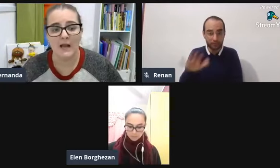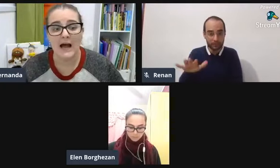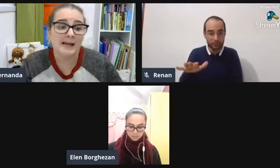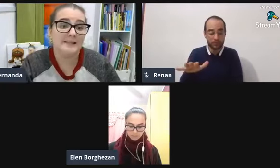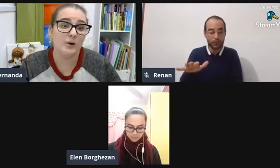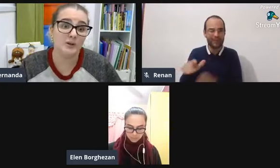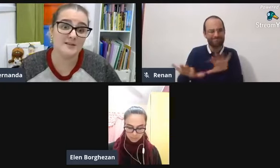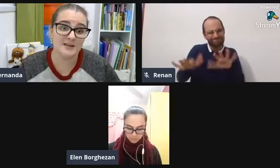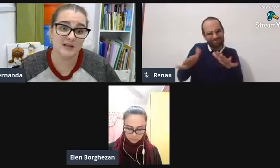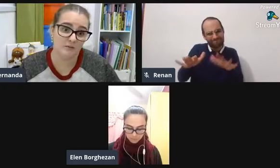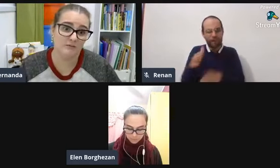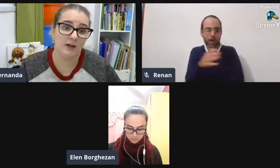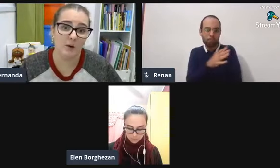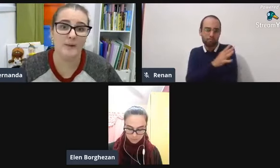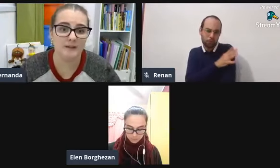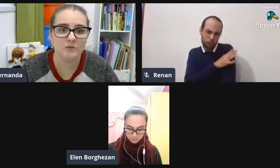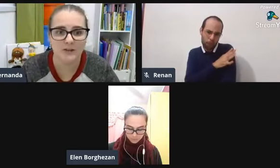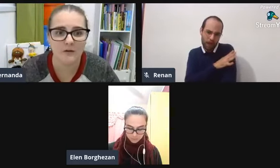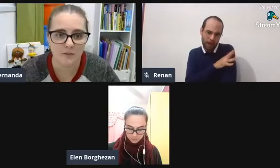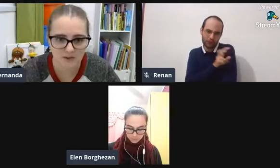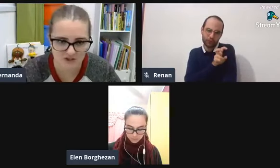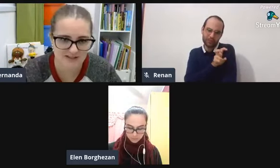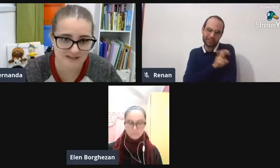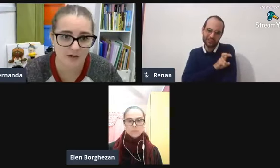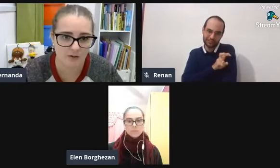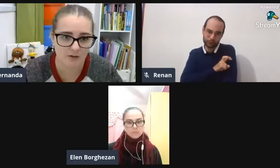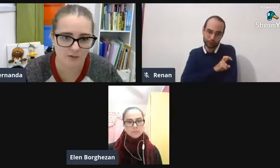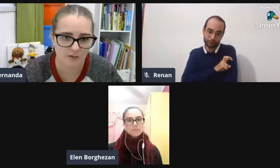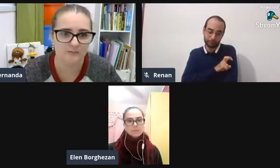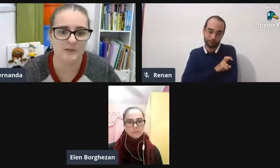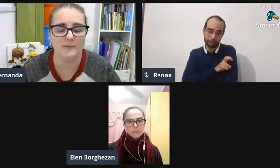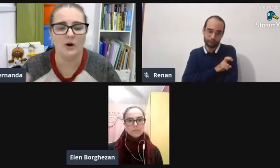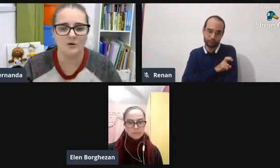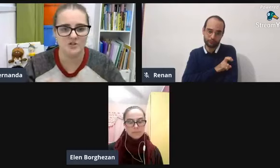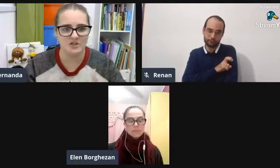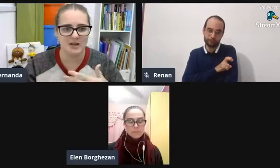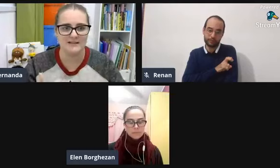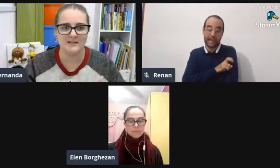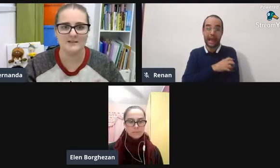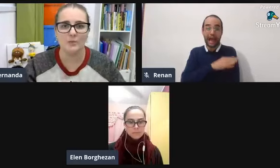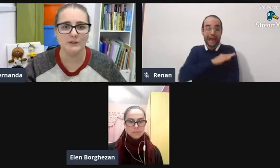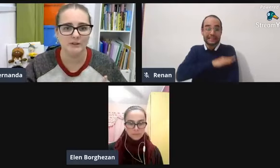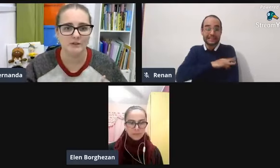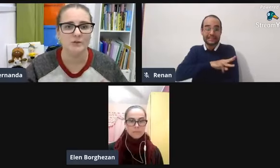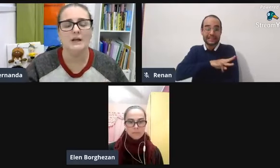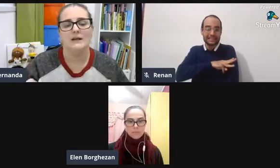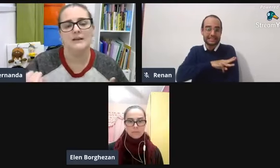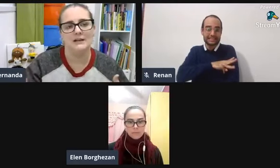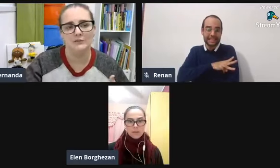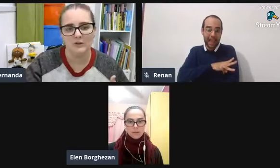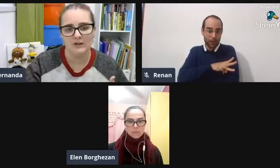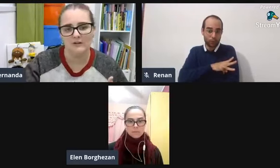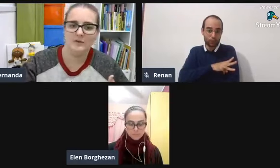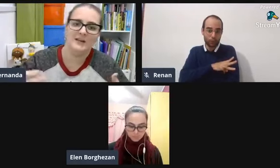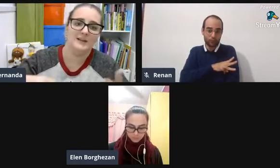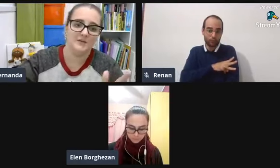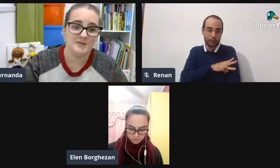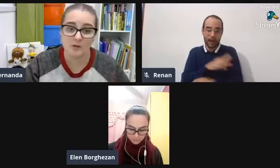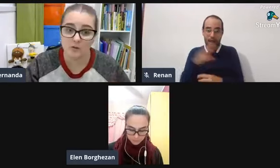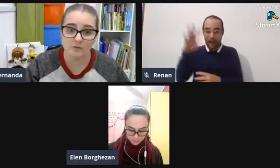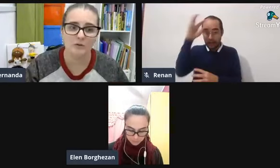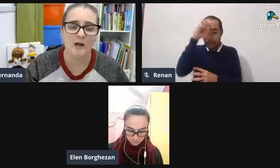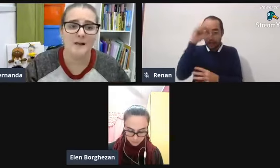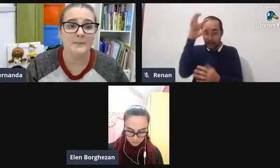ano. Até o 3º é o período da alfabetização, né? Embora hoje em dia as leis estão mudando, querendo que fique